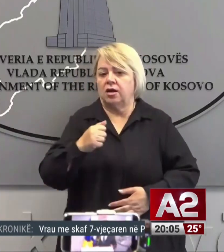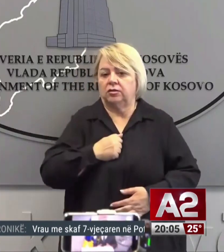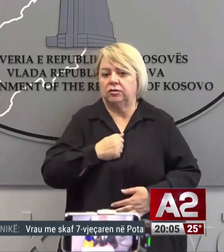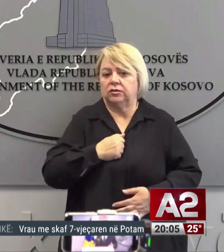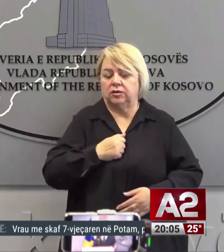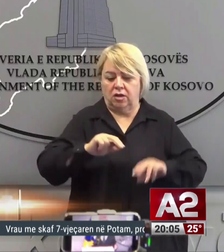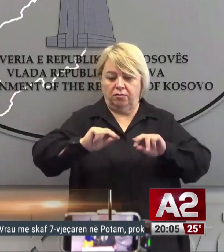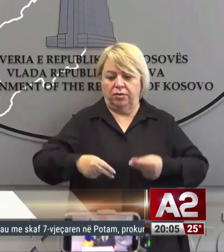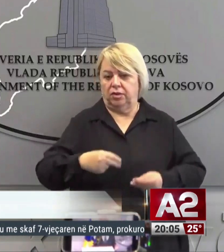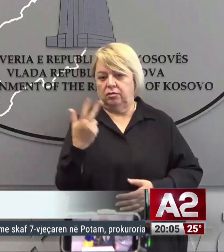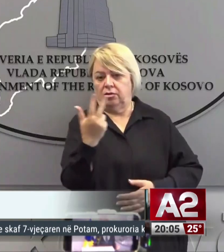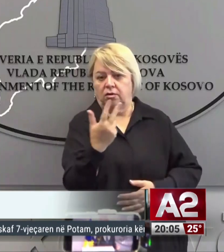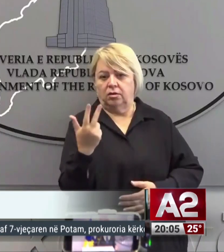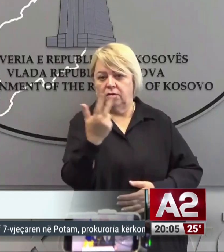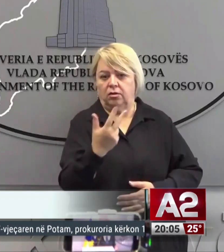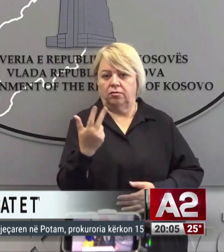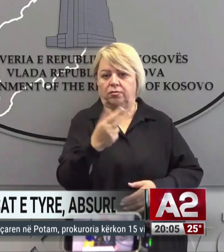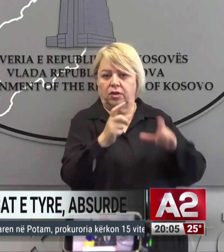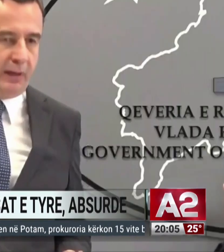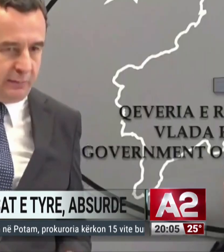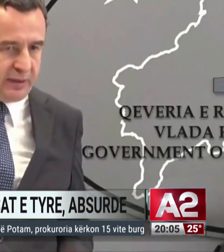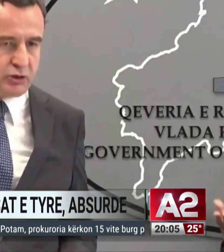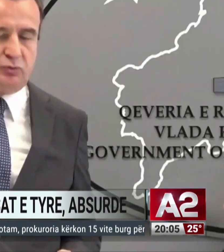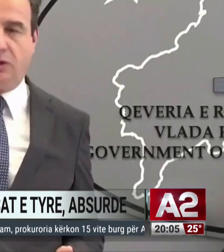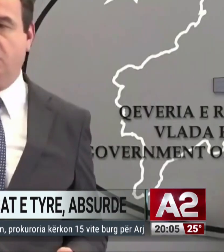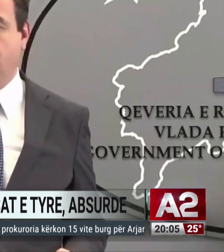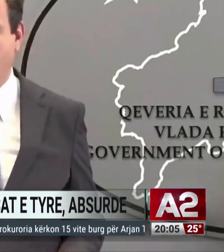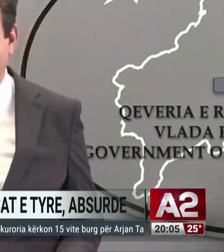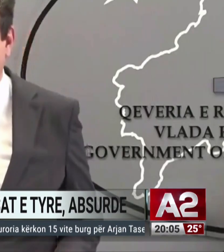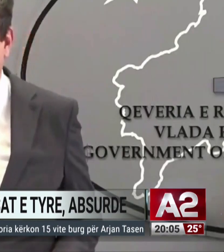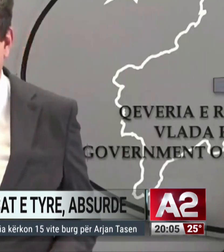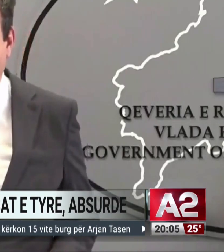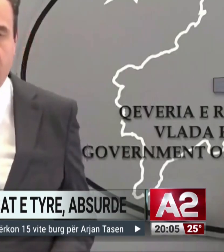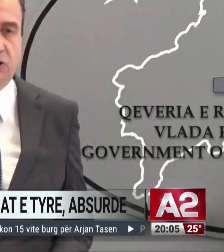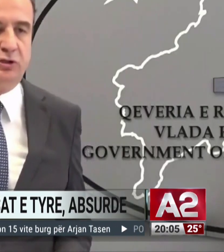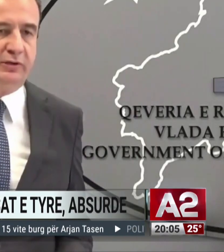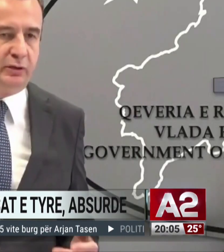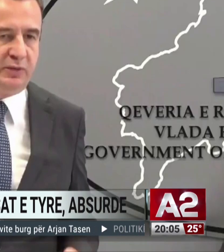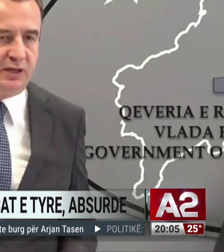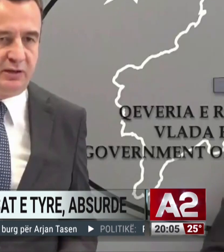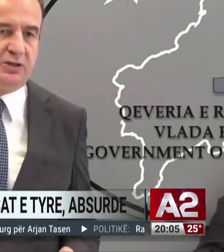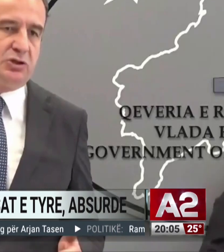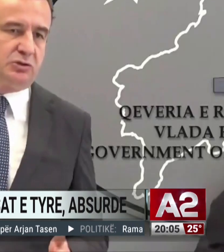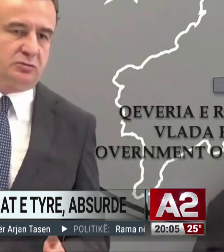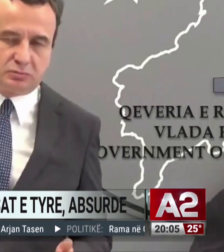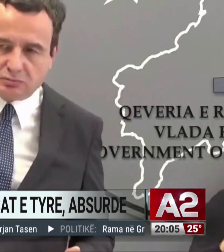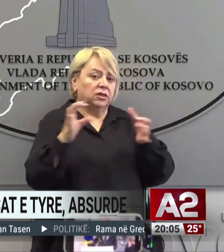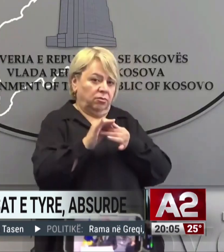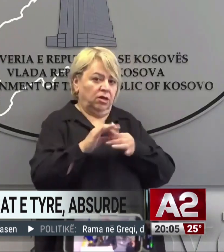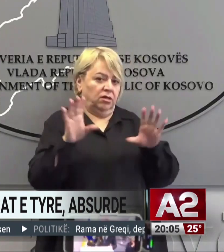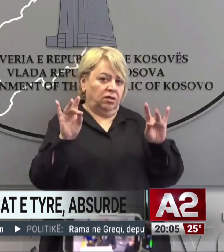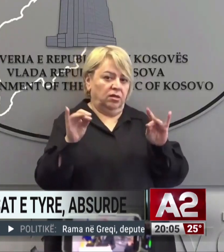të cilën e kemi nënshkruar të tre bashk, krerët e institucionit të shtetit, pa e përjashtuar nenin 7 lidhën me nenin 10 që